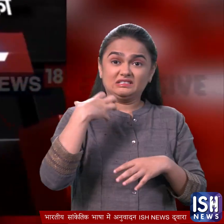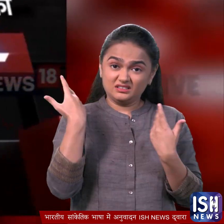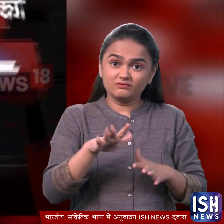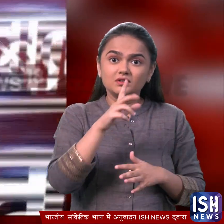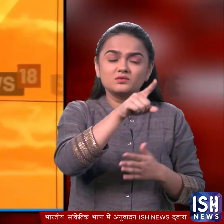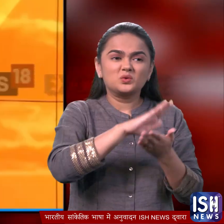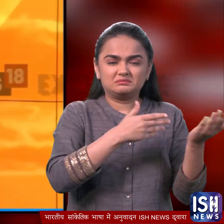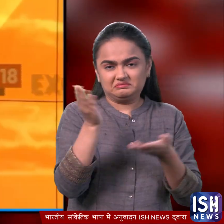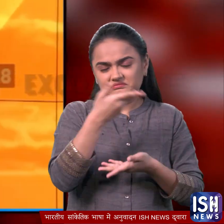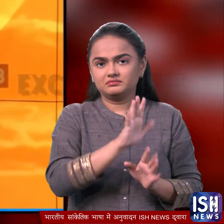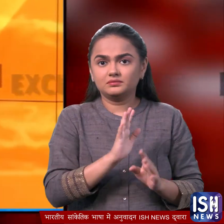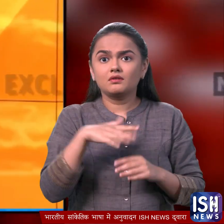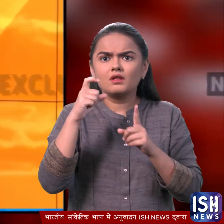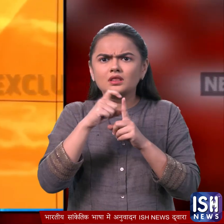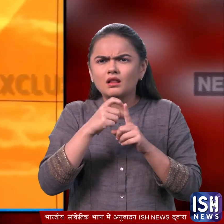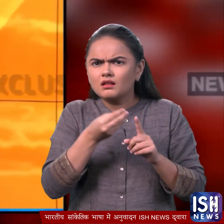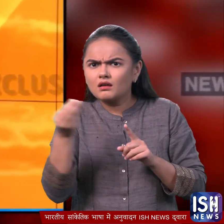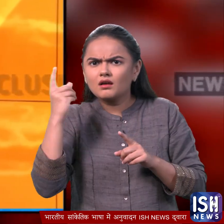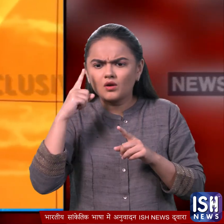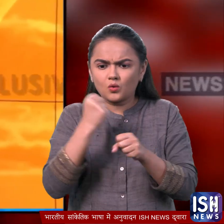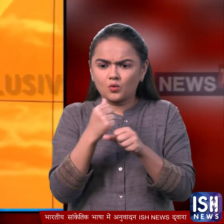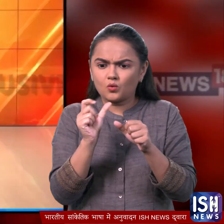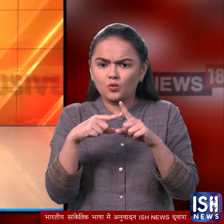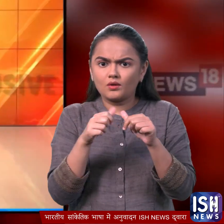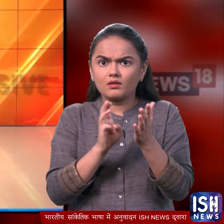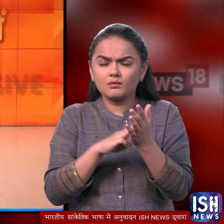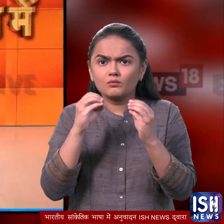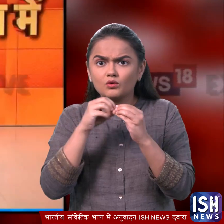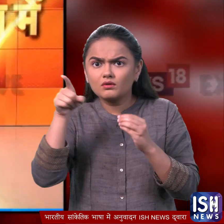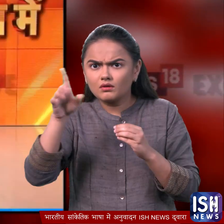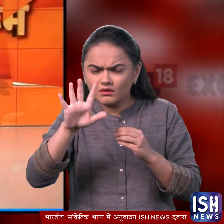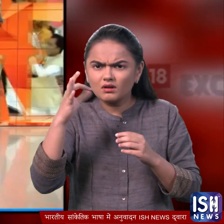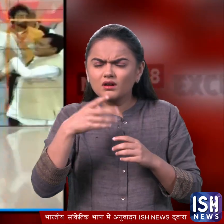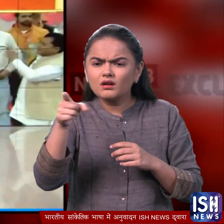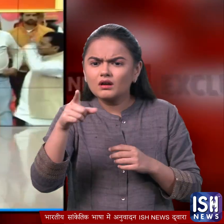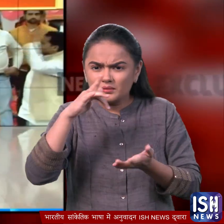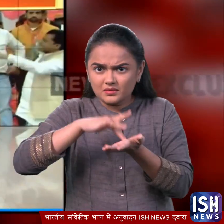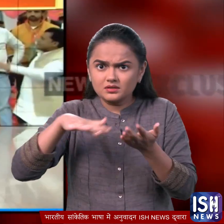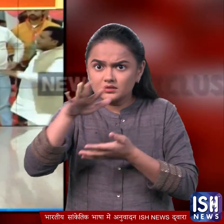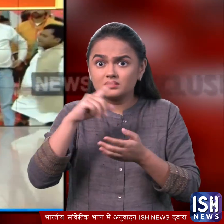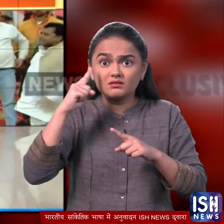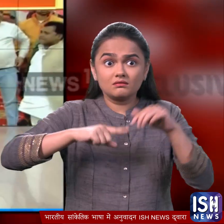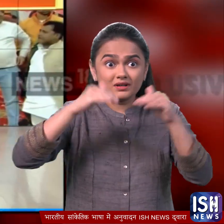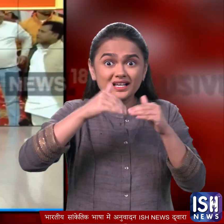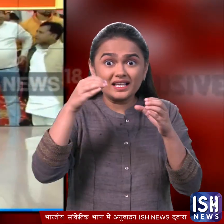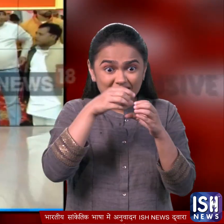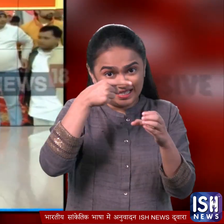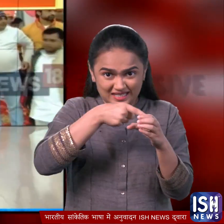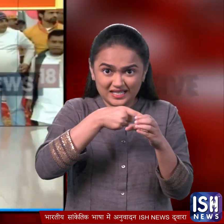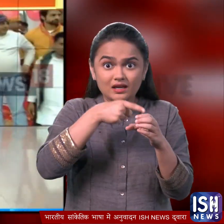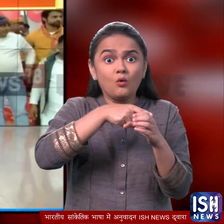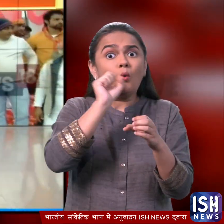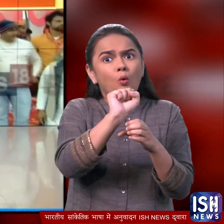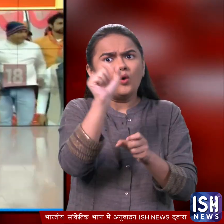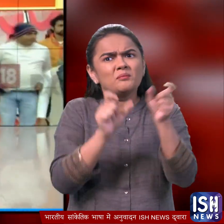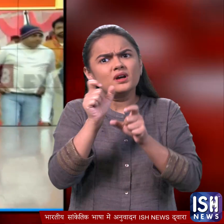दिया। दिल्ली के पास गौतम बुद्ध नगर के कासना में बीजेपी के जन विश्वास कार्यक्रम में पार्टी के ही विधायक के खिलाफ नारे लगे,